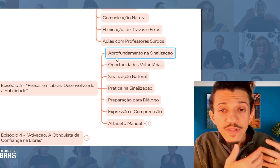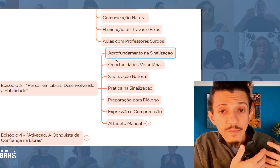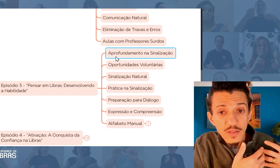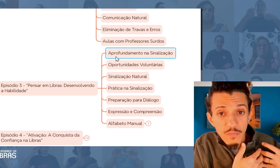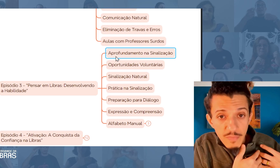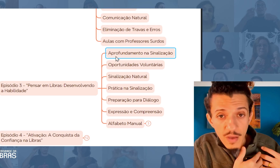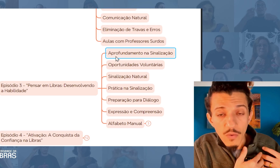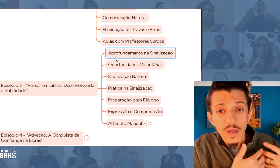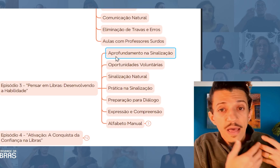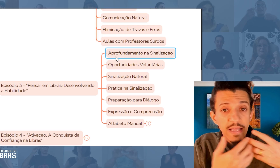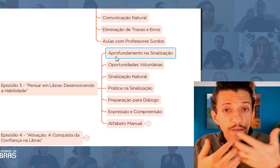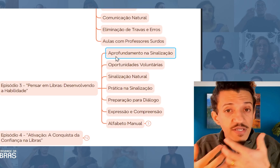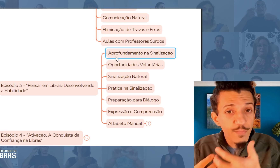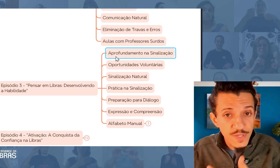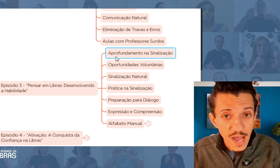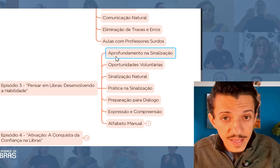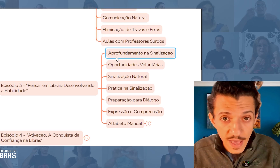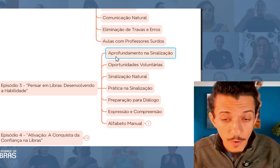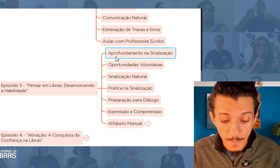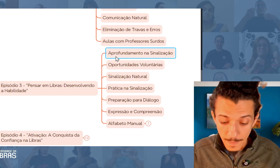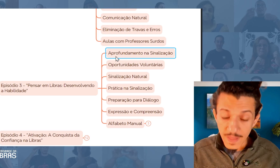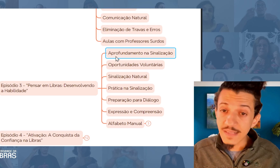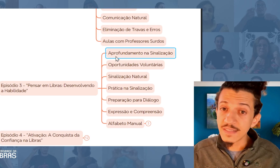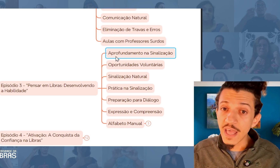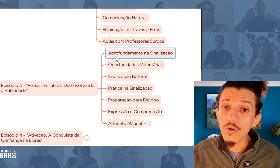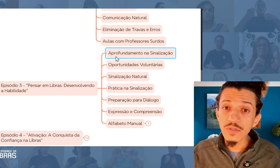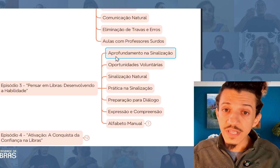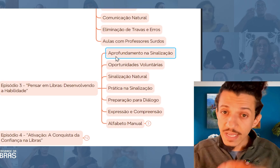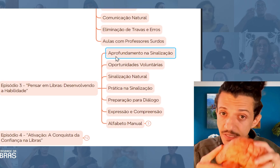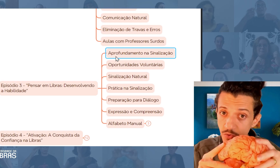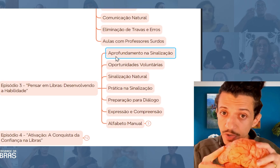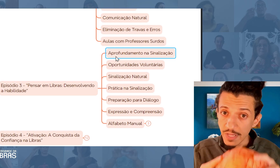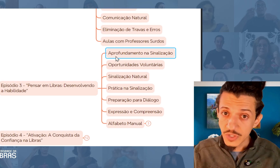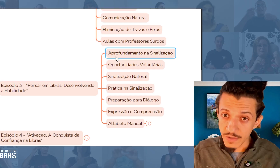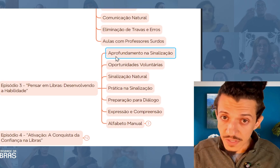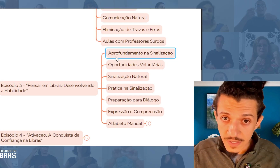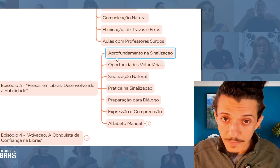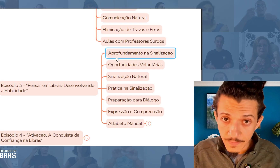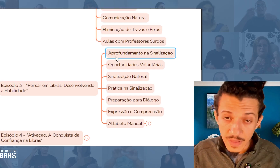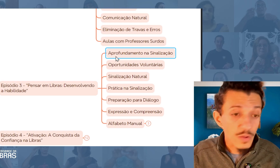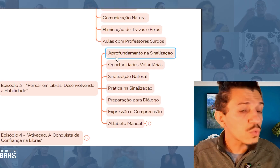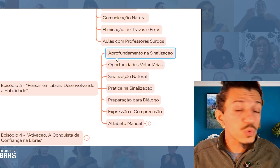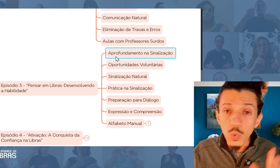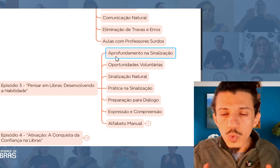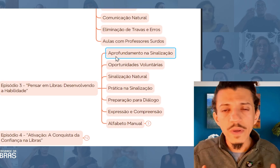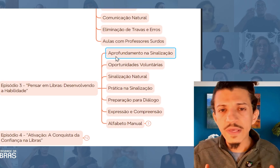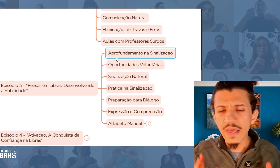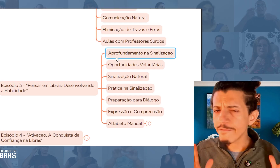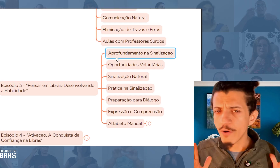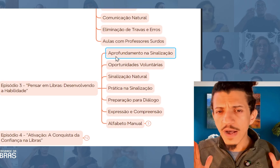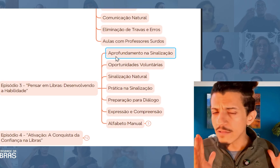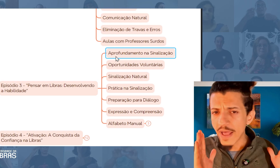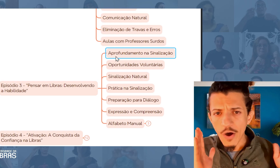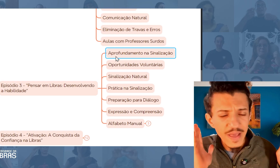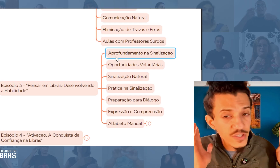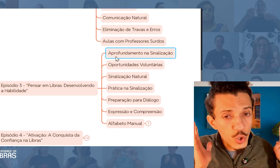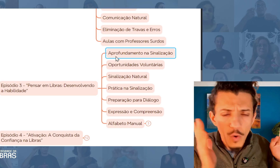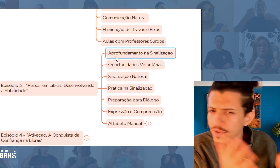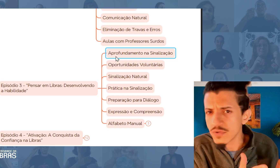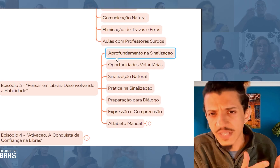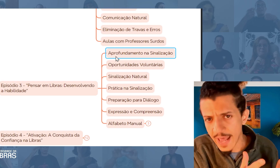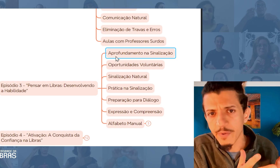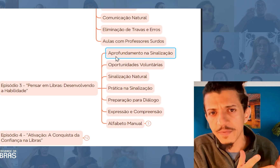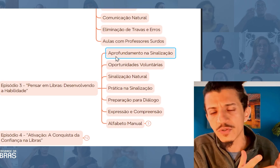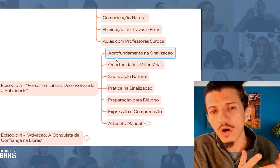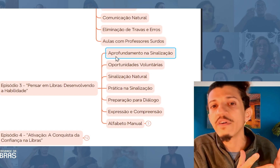aprofundamento meu e da minha esposa Raquel nas neurociências cognitivas Então, tudo aqui é focado realmente em como que